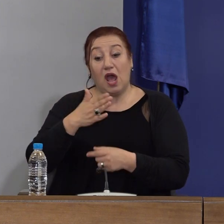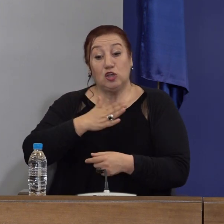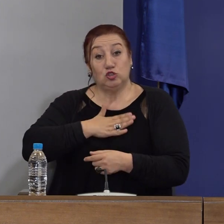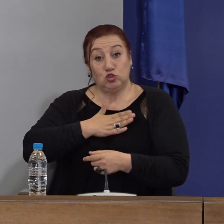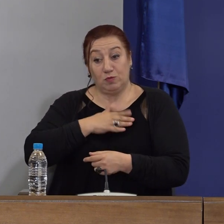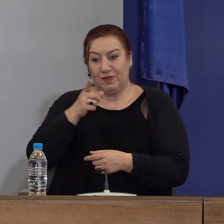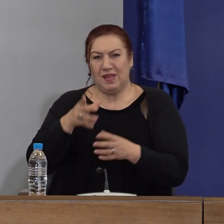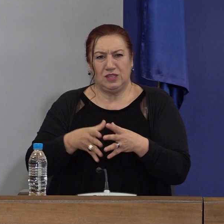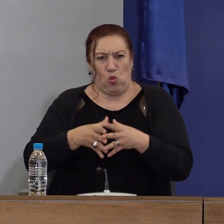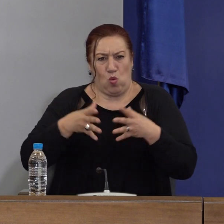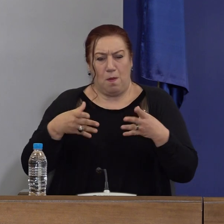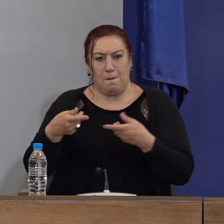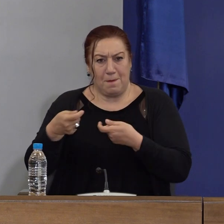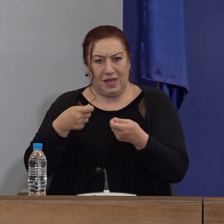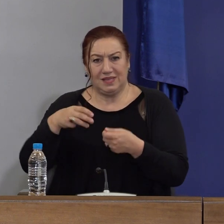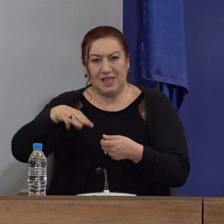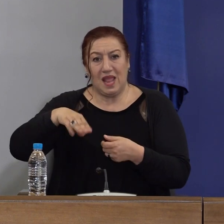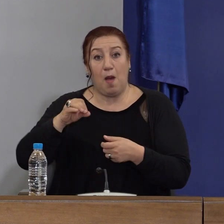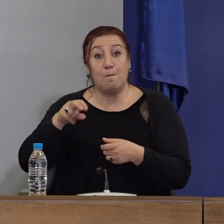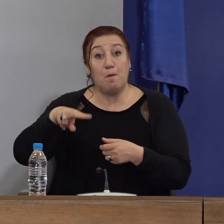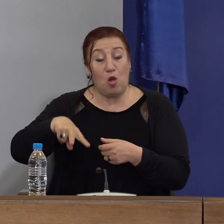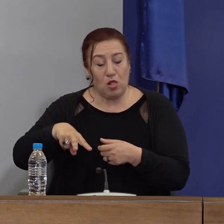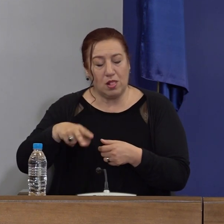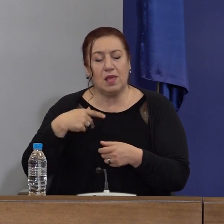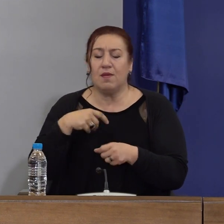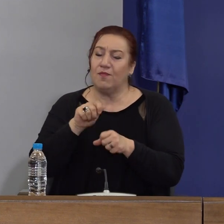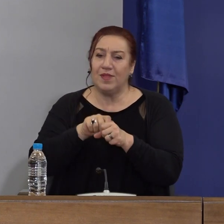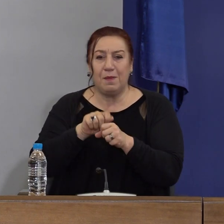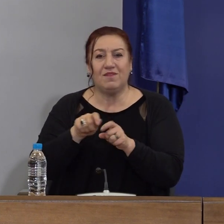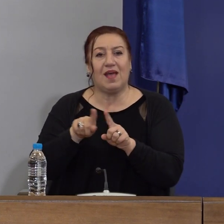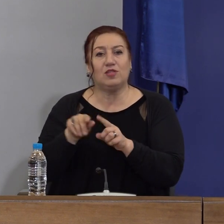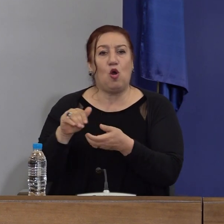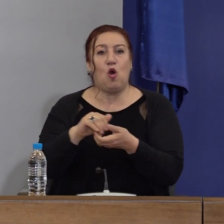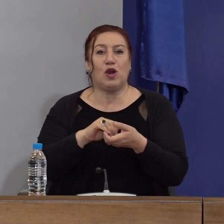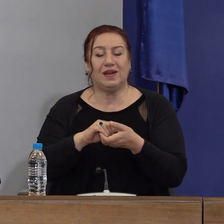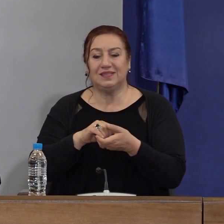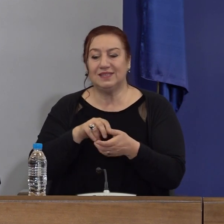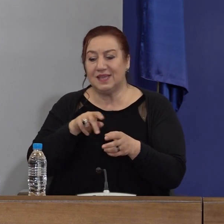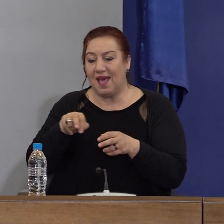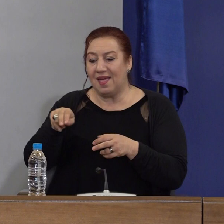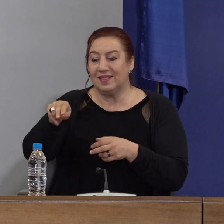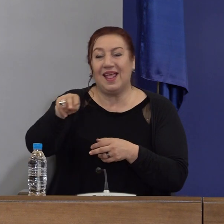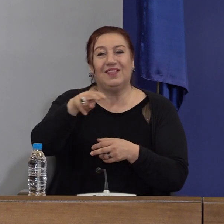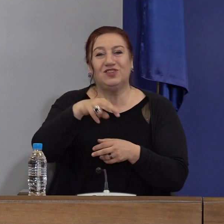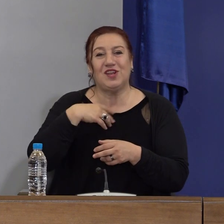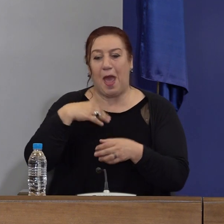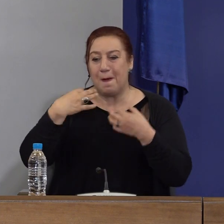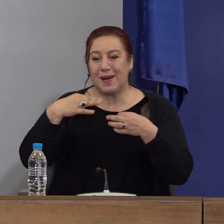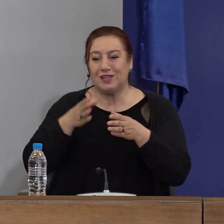собствениците на тези молове, създадена необходимата организация на движение в празните